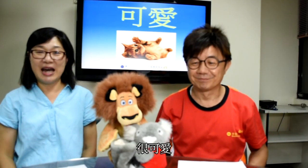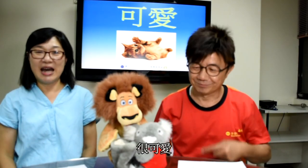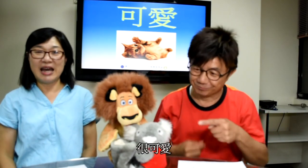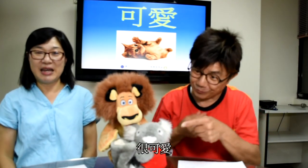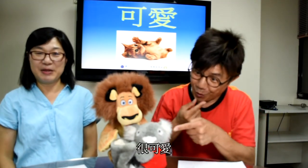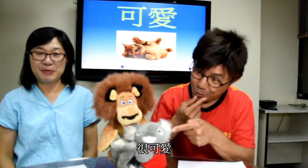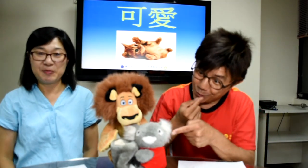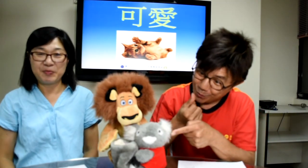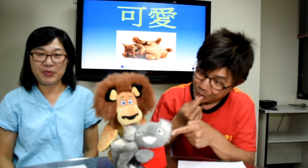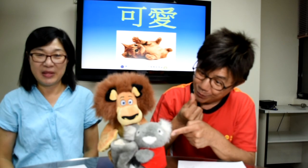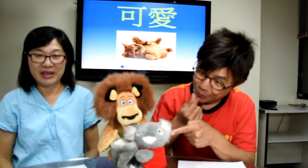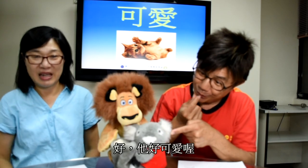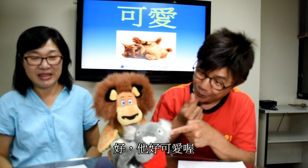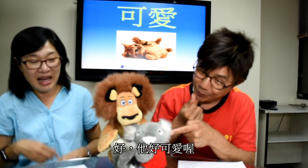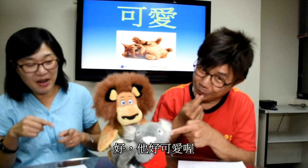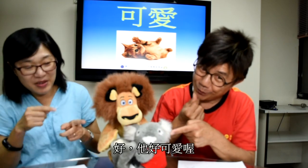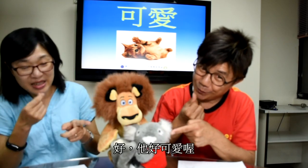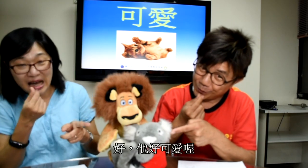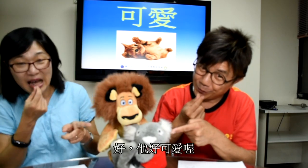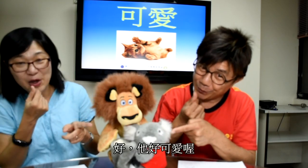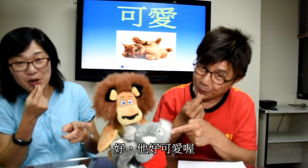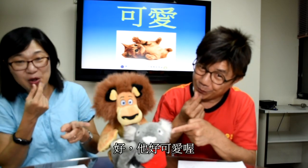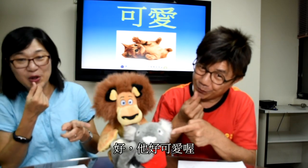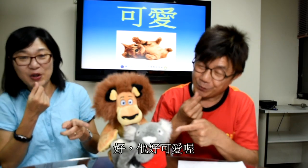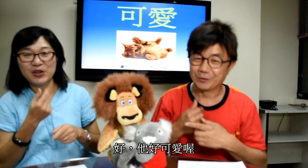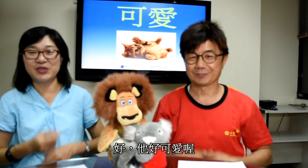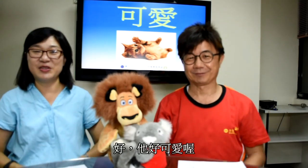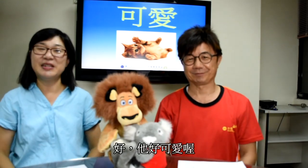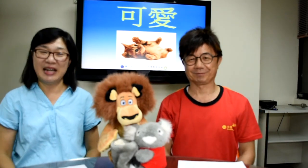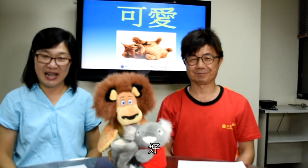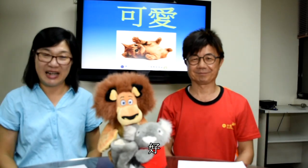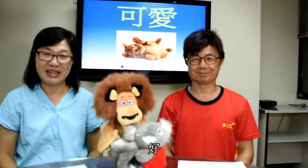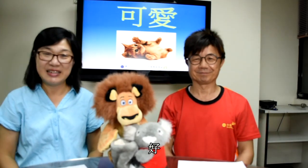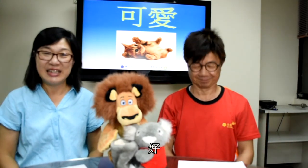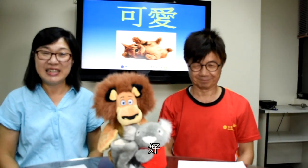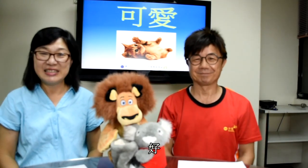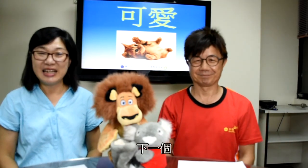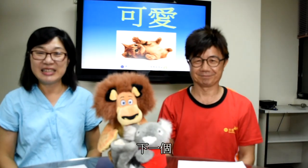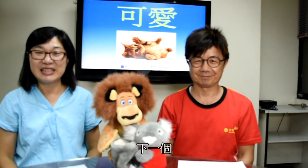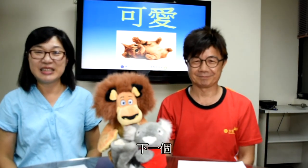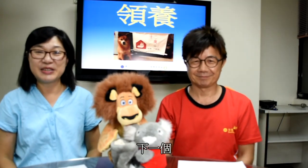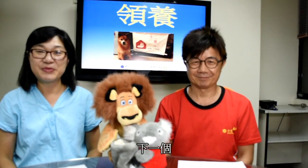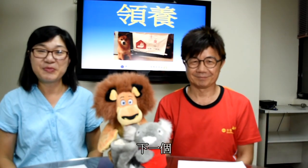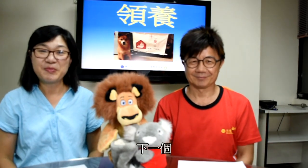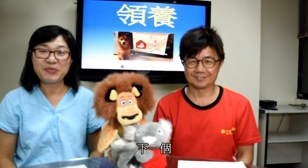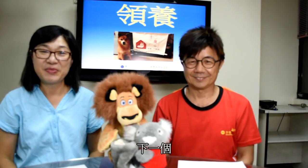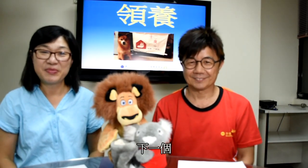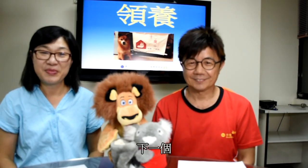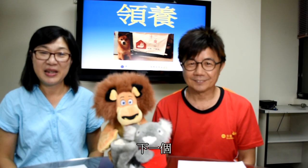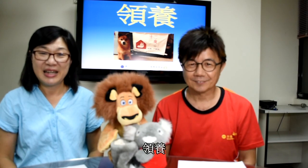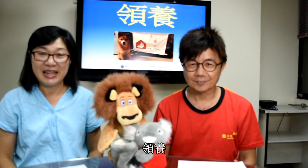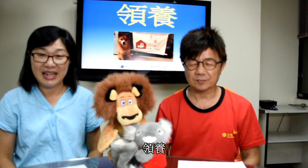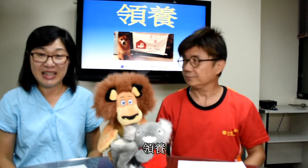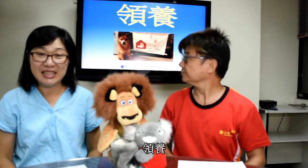爱，好，他好可爱哦。下一个。领